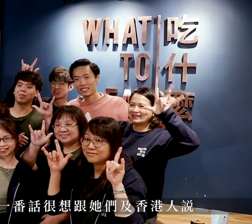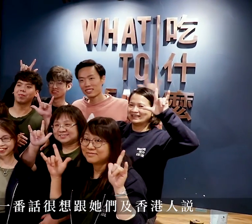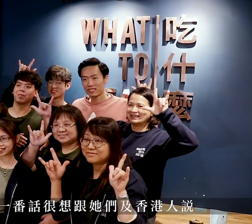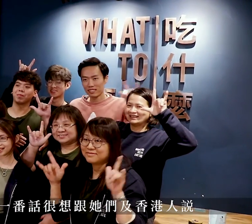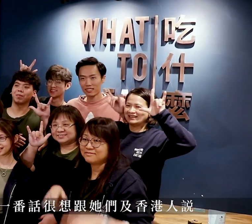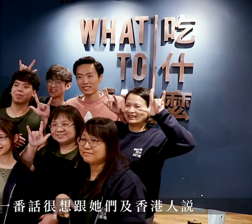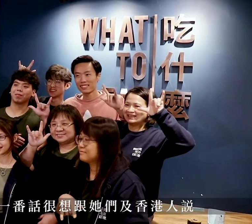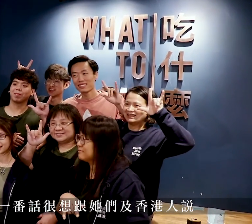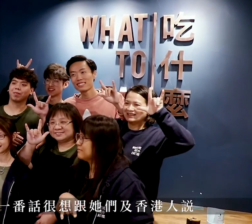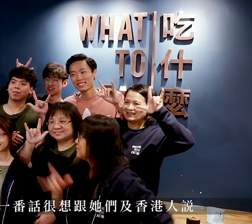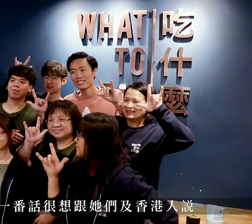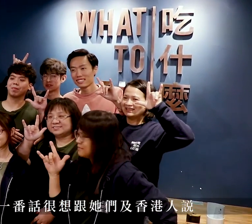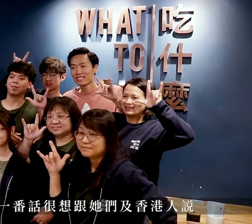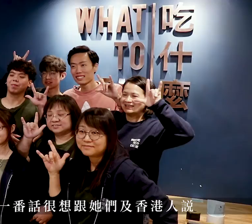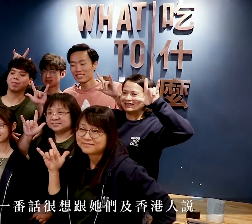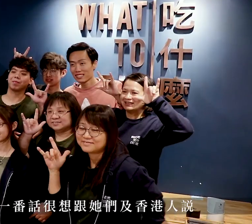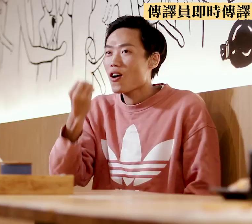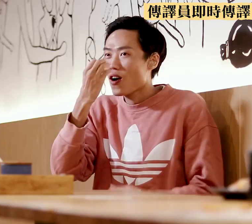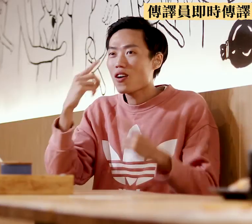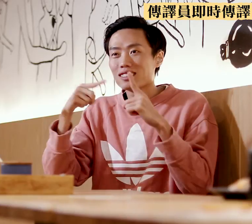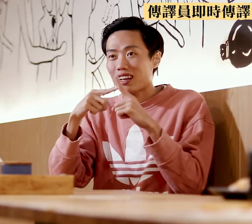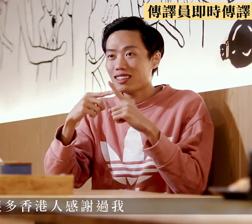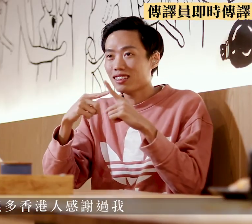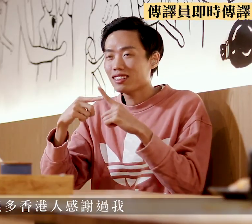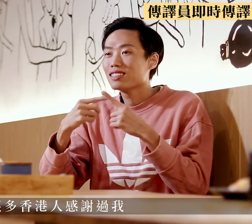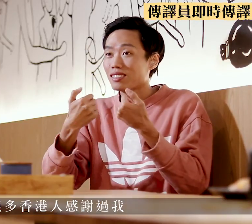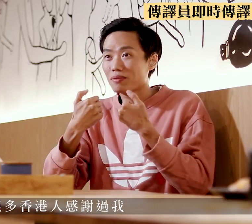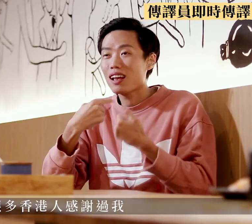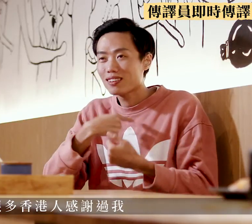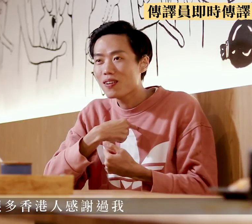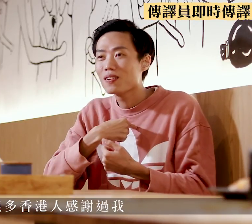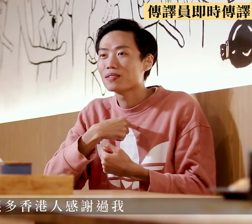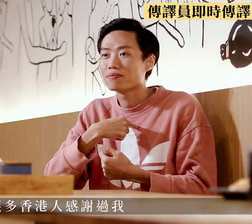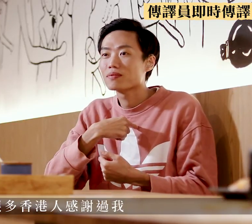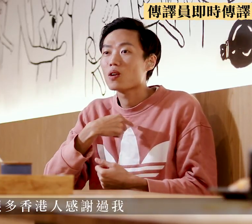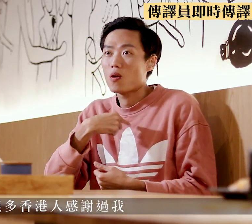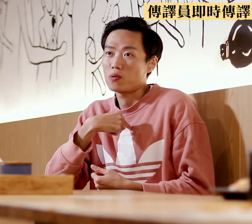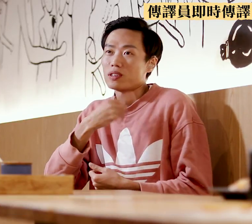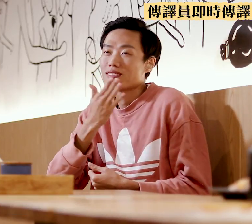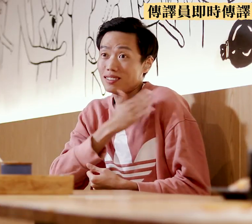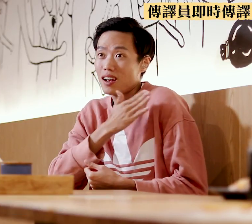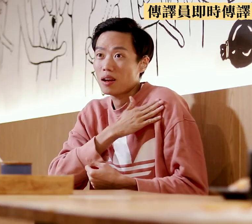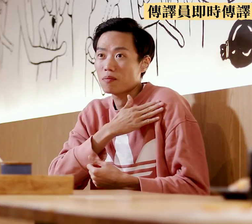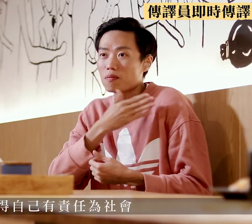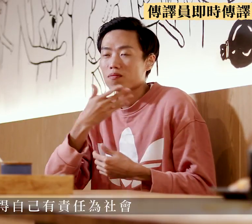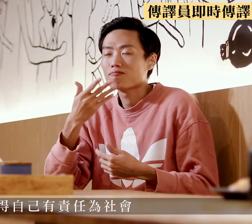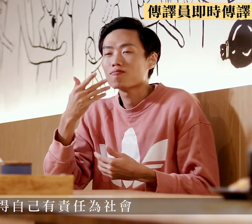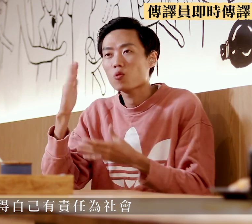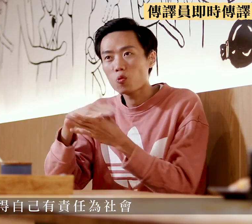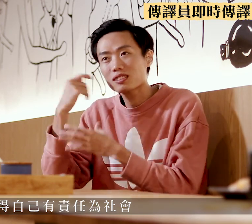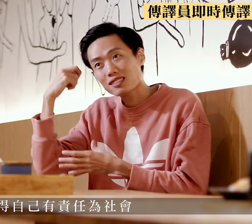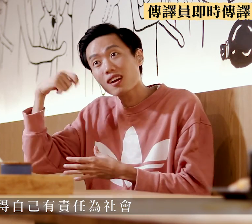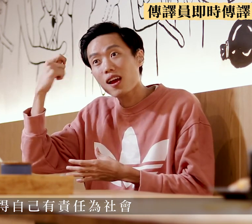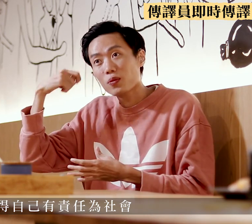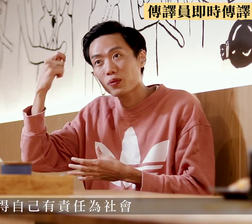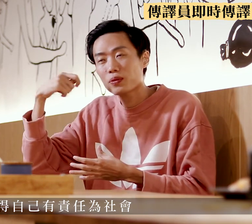想跟他们 同埋香港人讲。有好多香港人感谢过我，咁我就